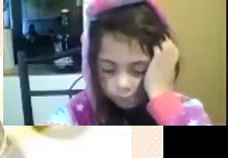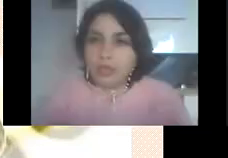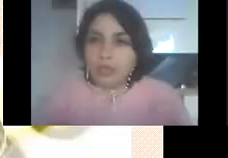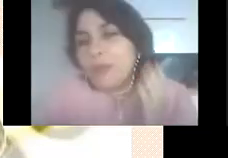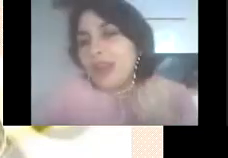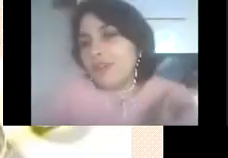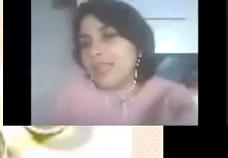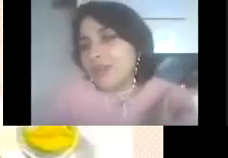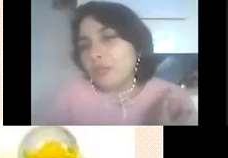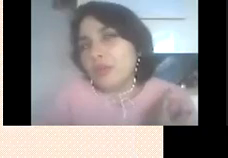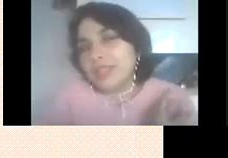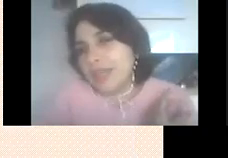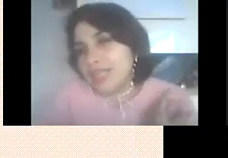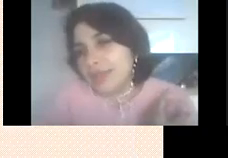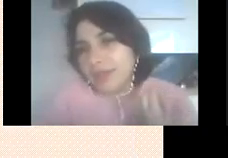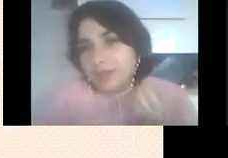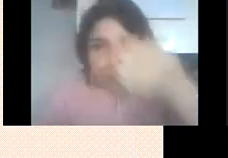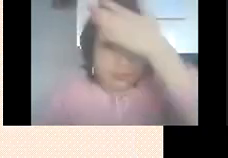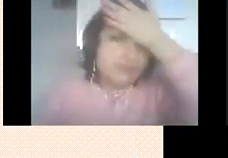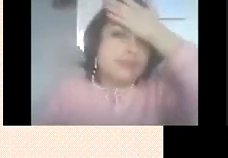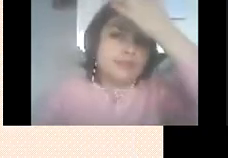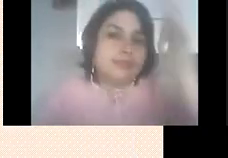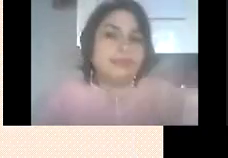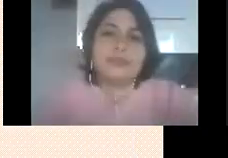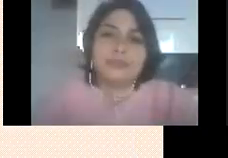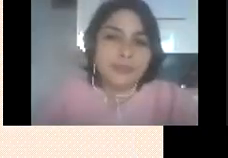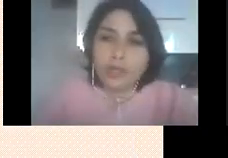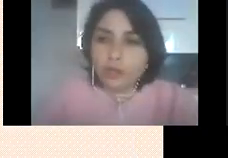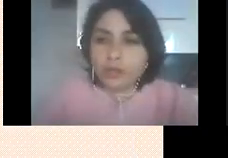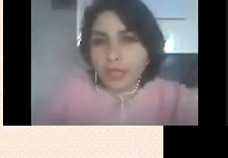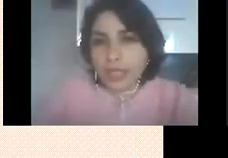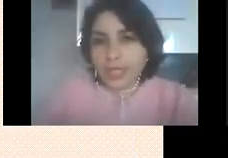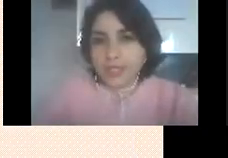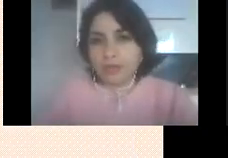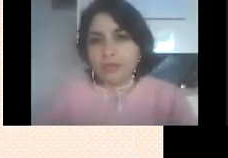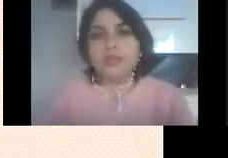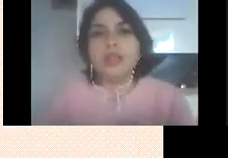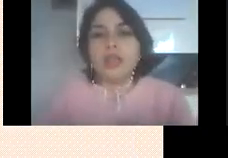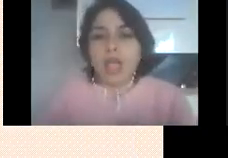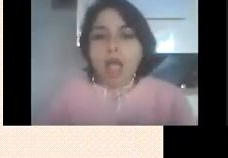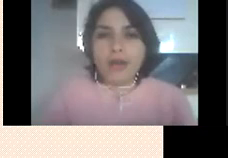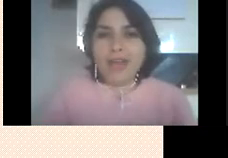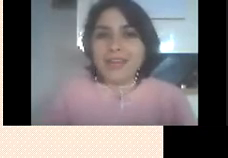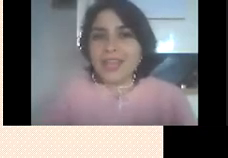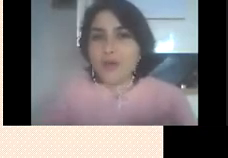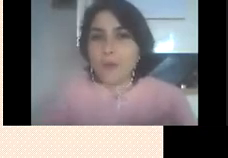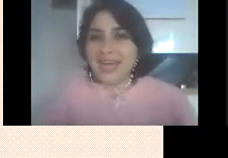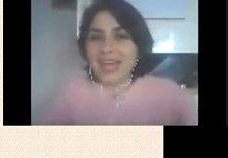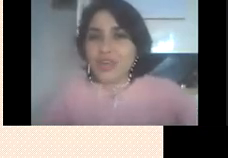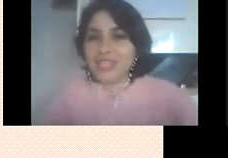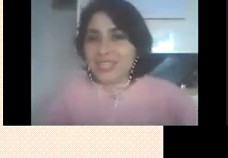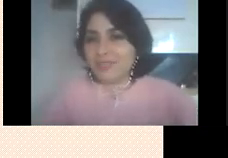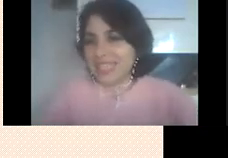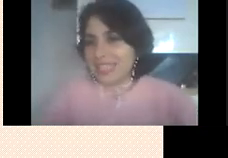imaginas? ¿Jugamos a las bolitas con bolitas flexibles? No serviría, ¿cierto? Ahora habría que